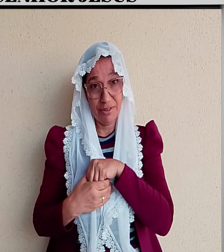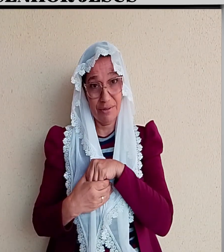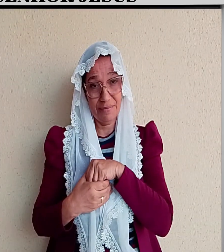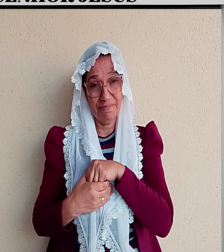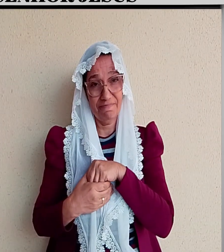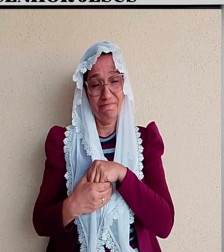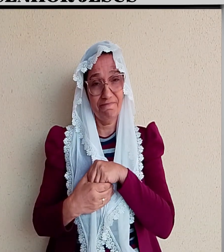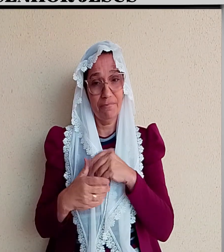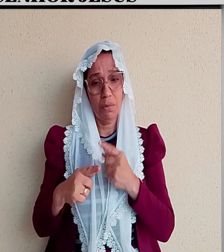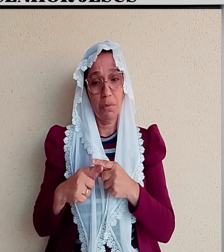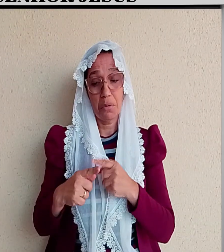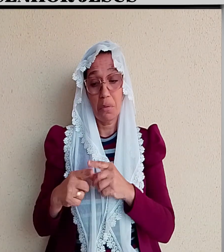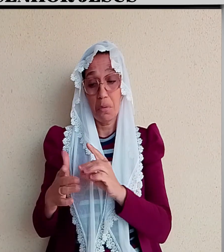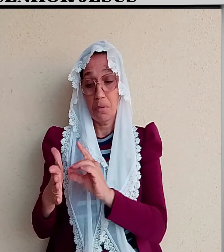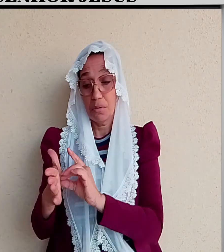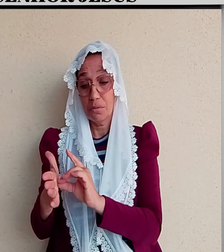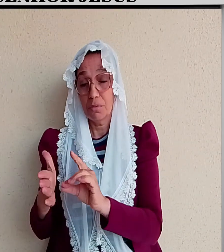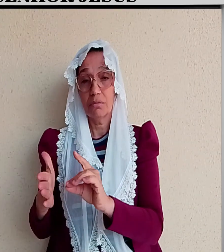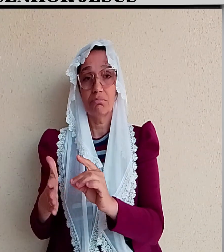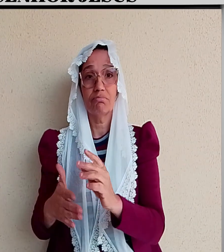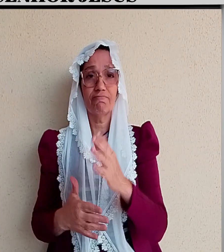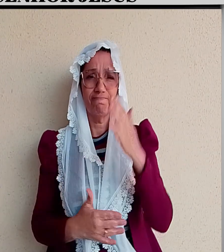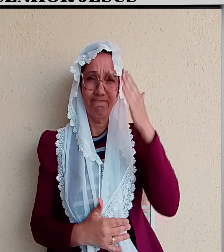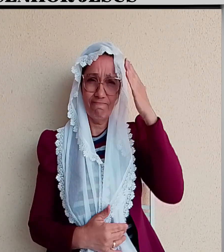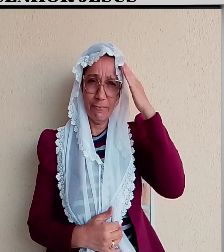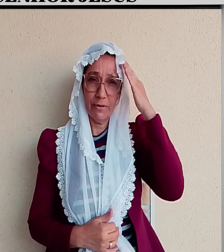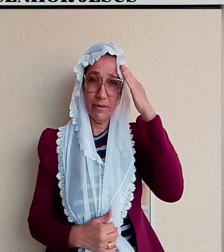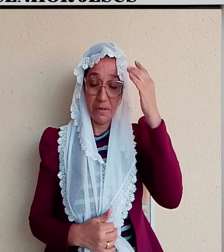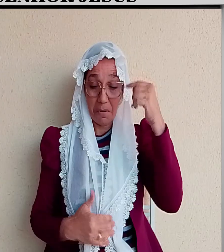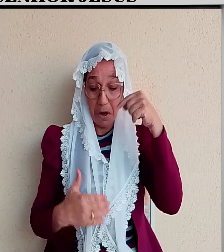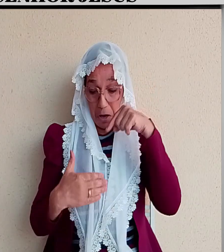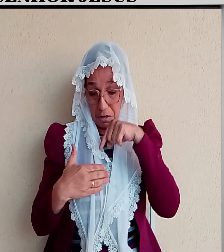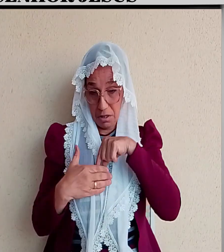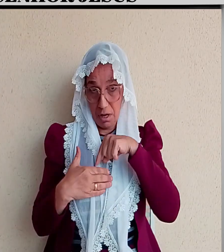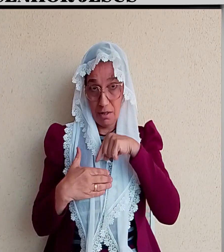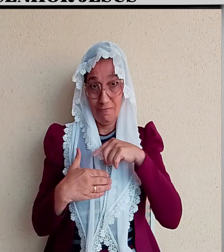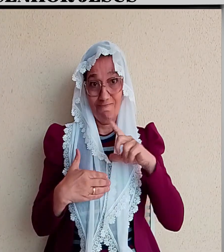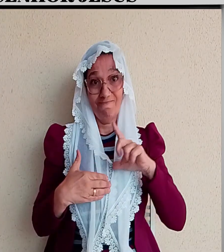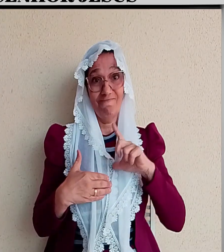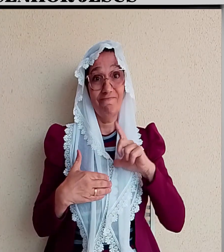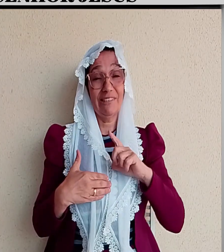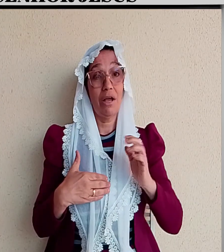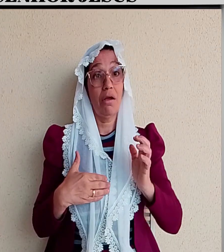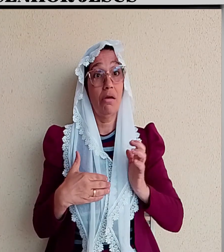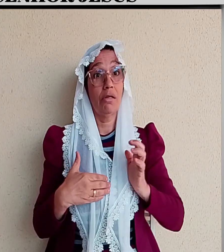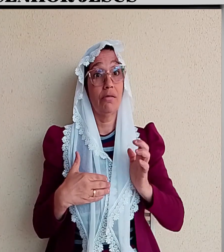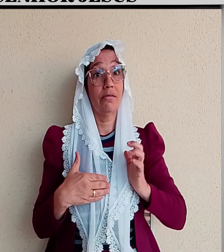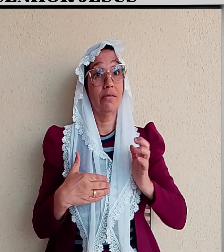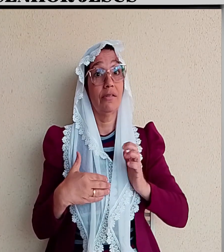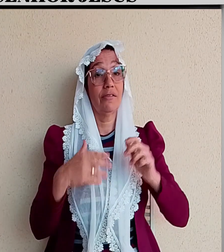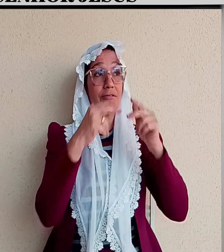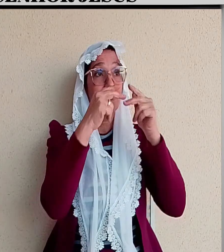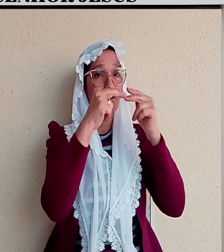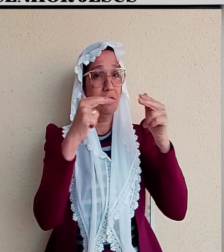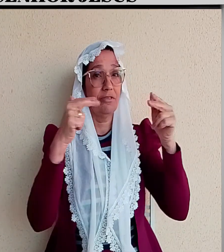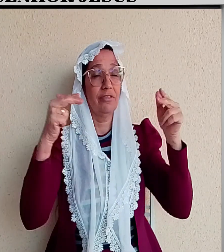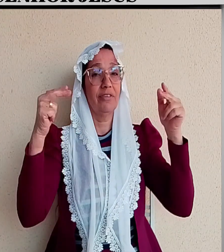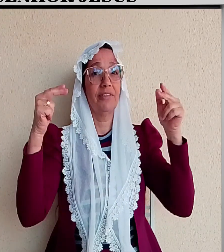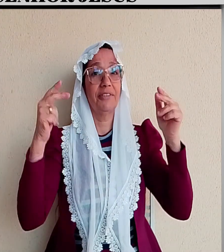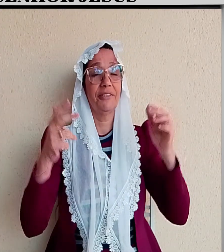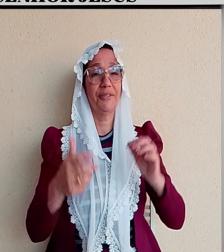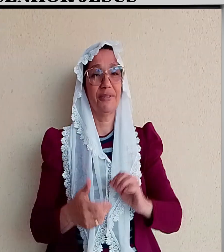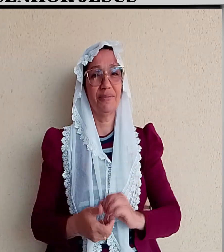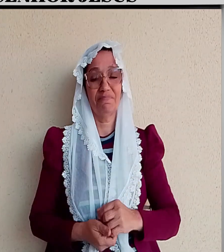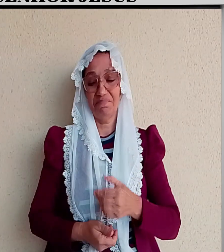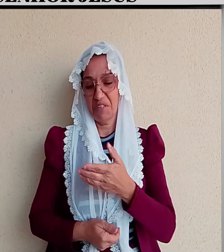no coração de João, aleluia, não era a morte dele, não, irmão. O que estava no coração de João era a amizade com Cristo. Glória a Jesus. Era